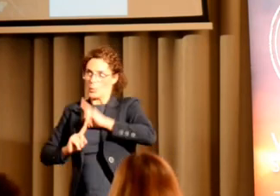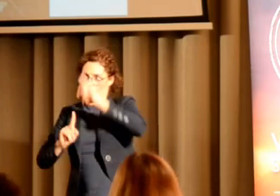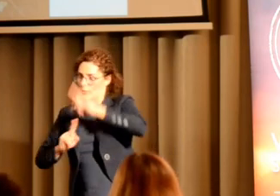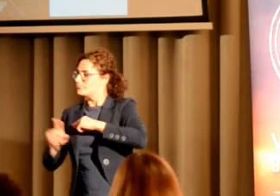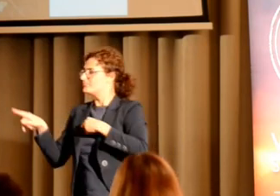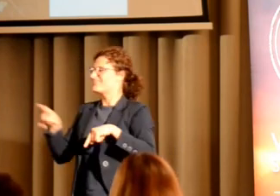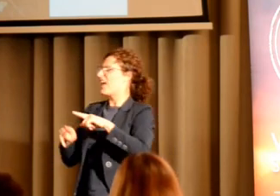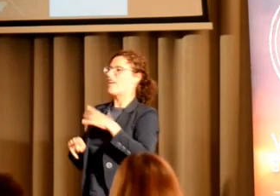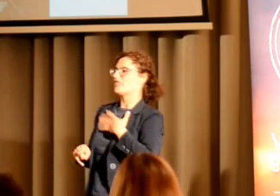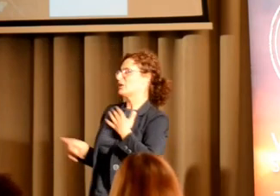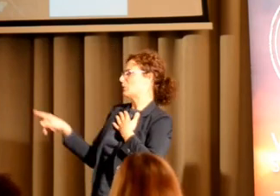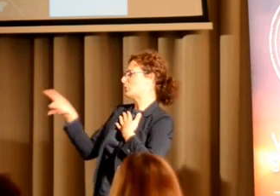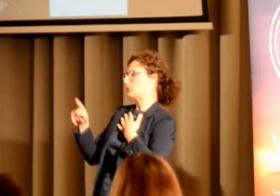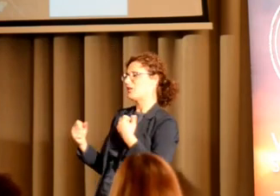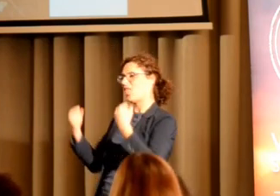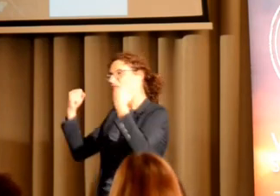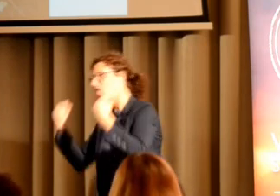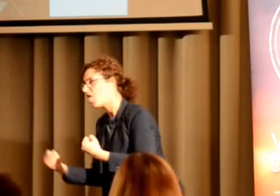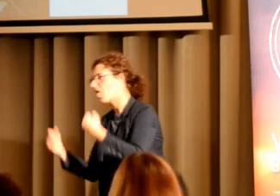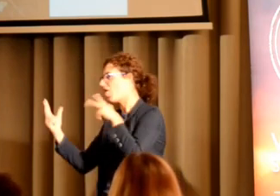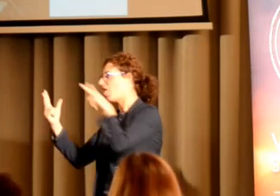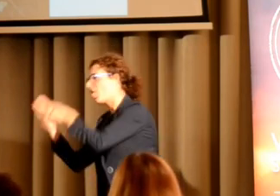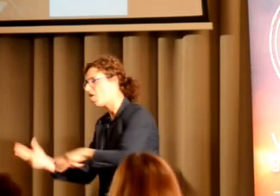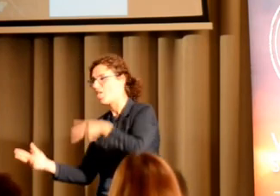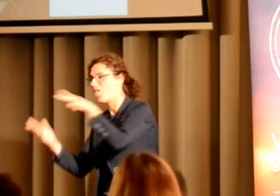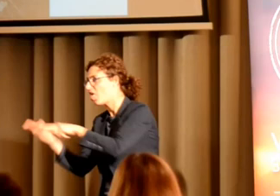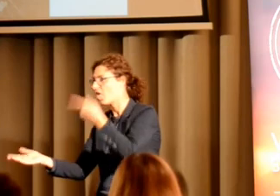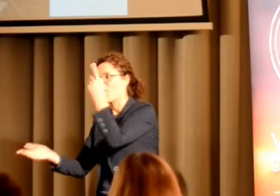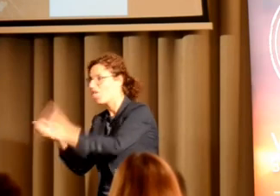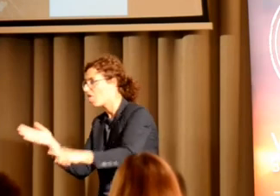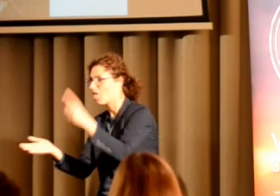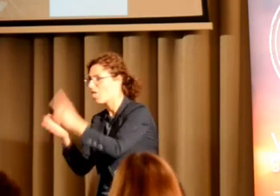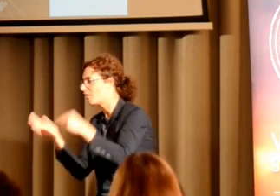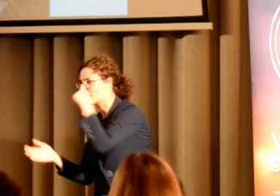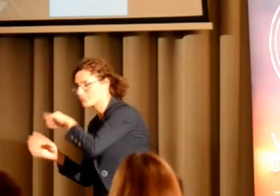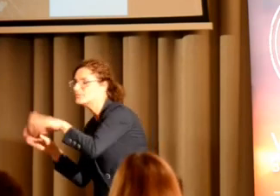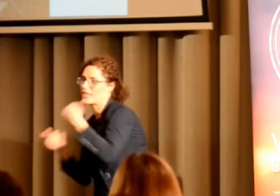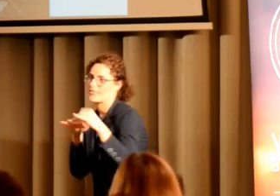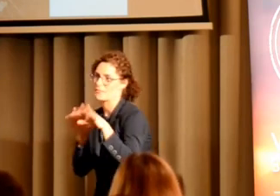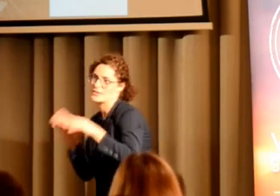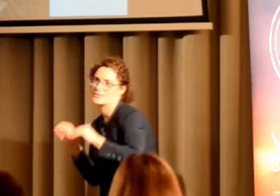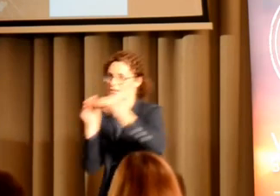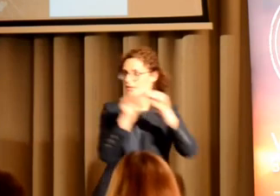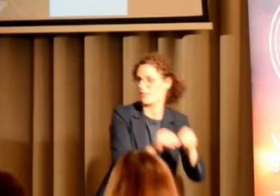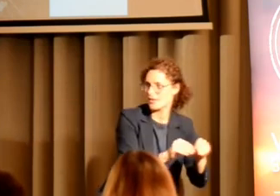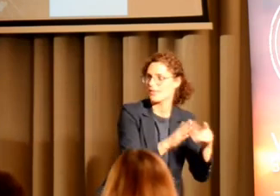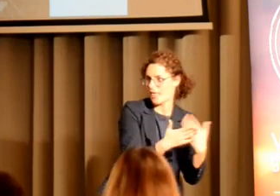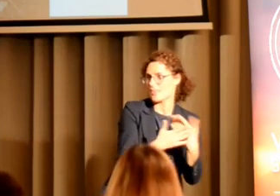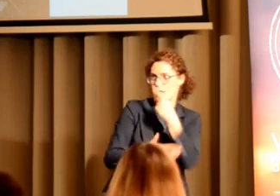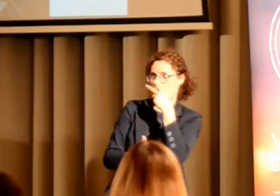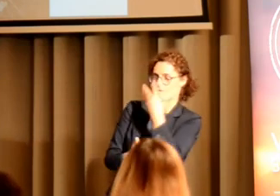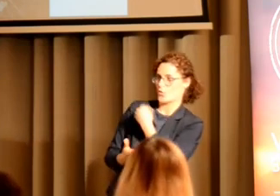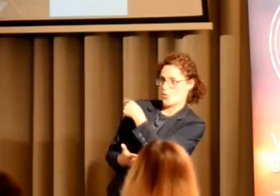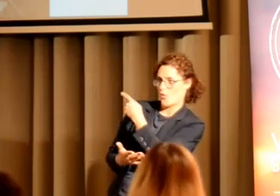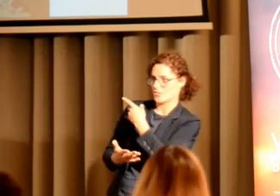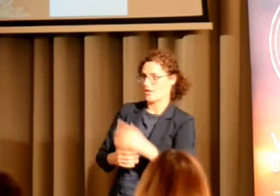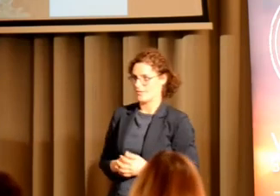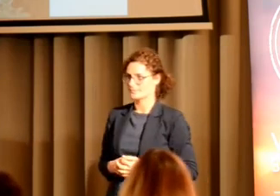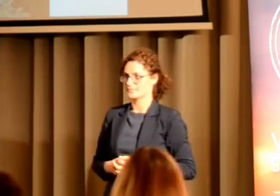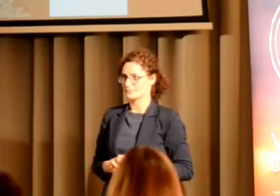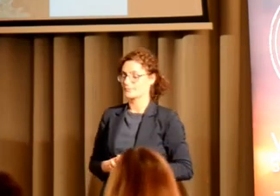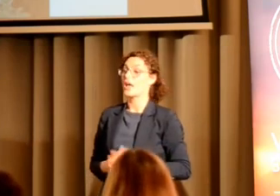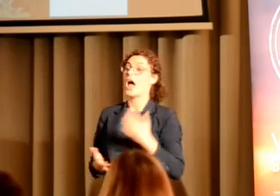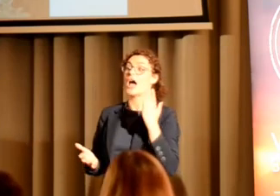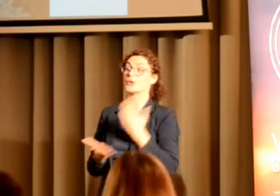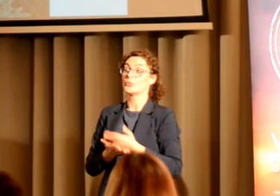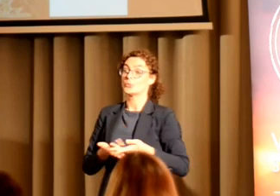tutaj wysiłku, prawda, za dużo starań, nic się nie udaje, idziemy w inne miejsce. I dlatego to terytorium wygląda w ten sposób. Kiedy natomiast rodzą